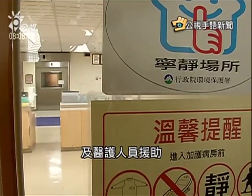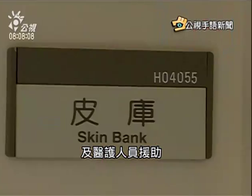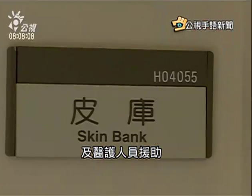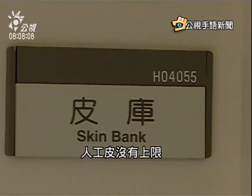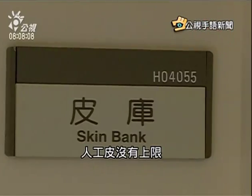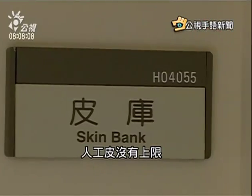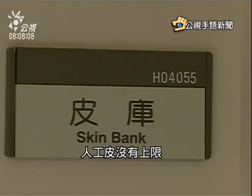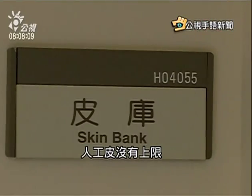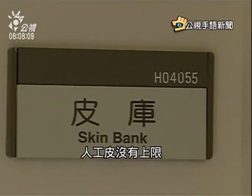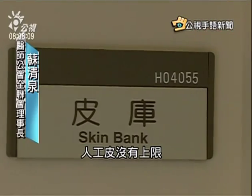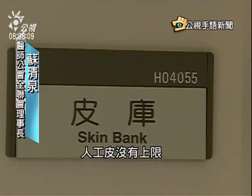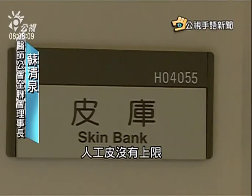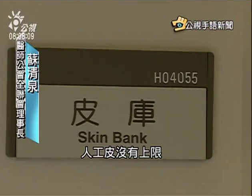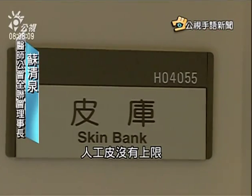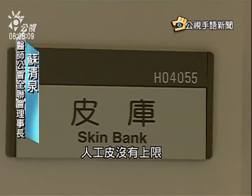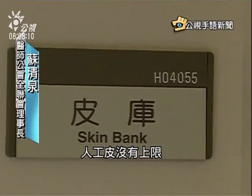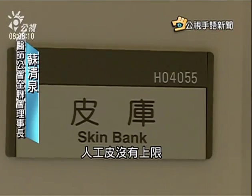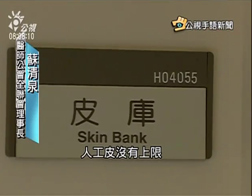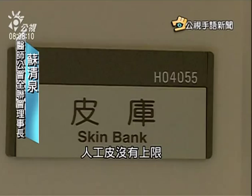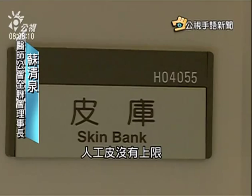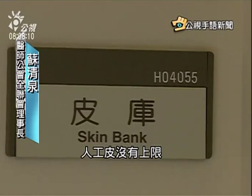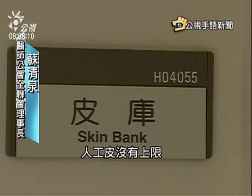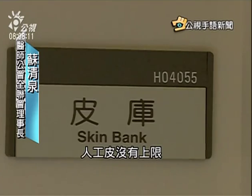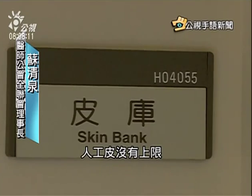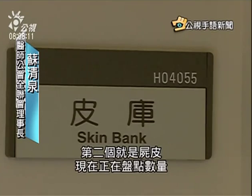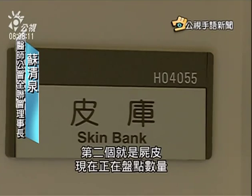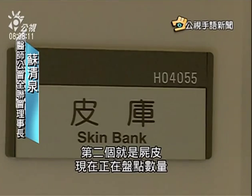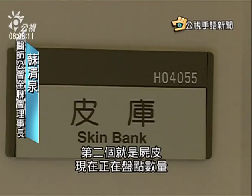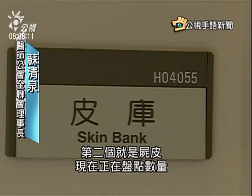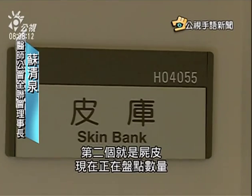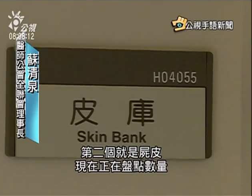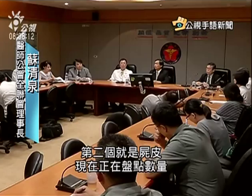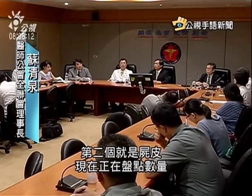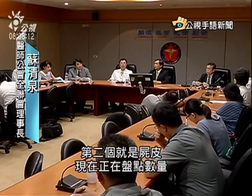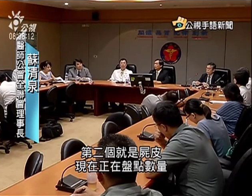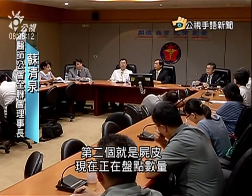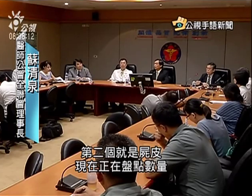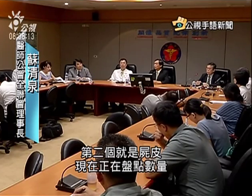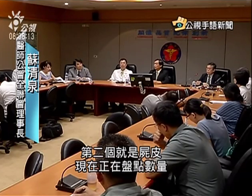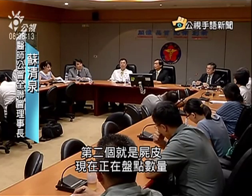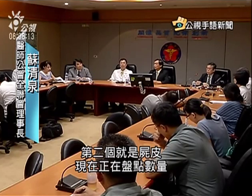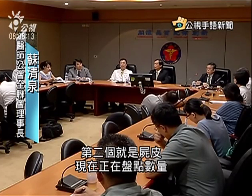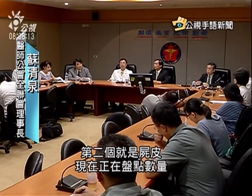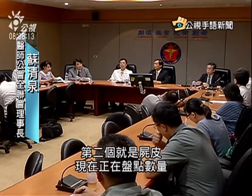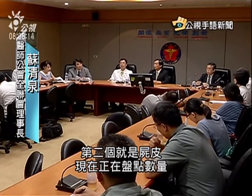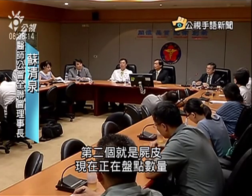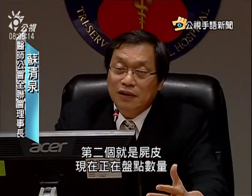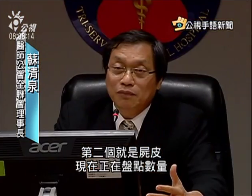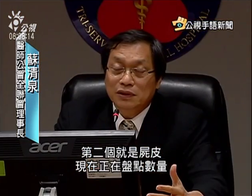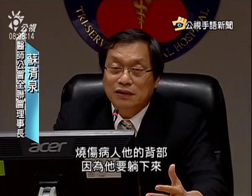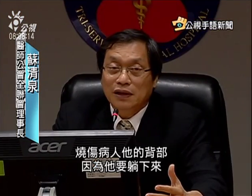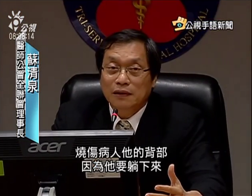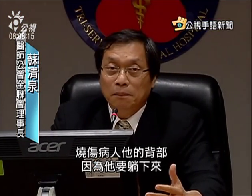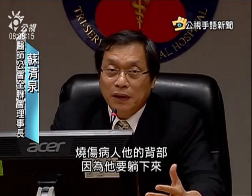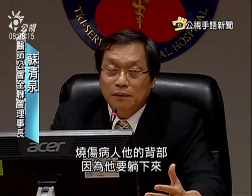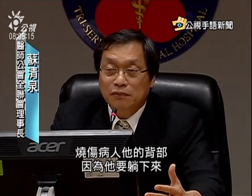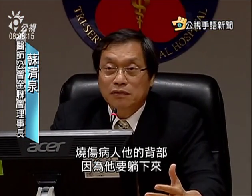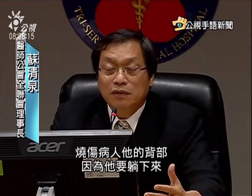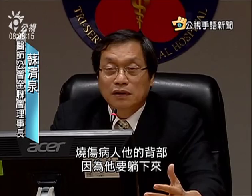皮没有上限。第二个就是尸皮，现在正在盘点数量。烧伤病人他的背部，